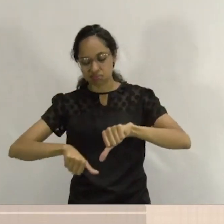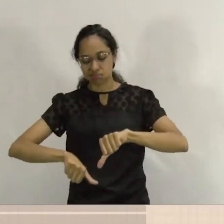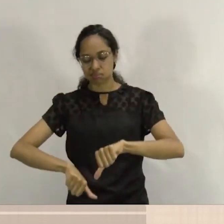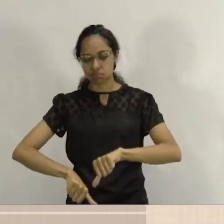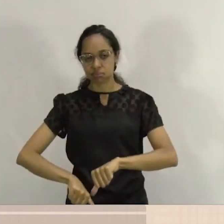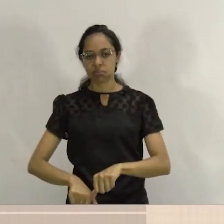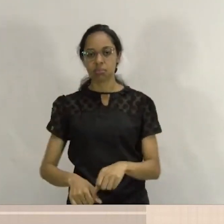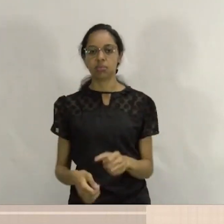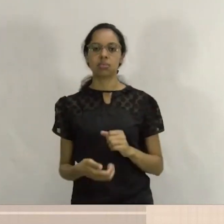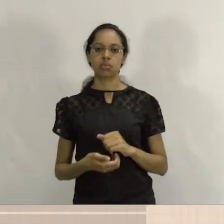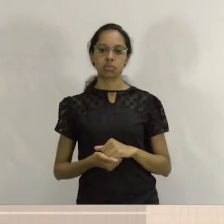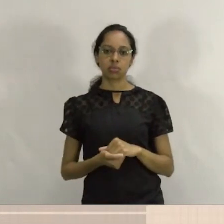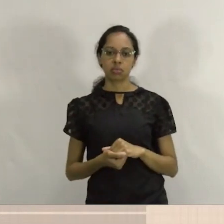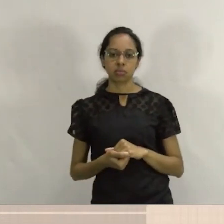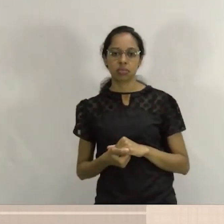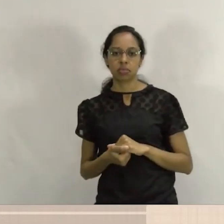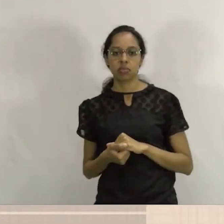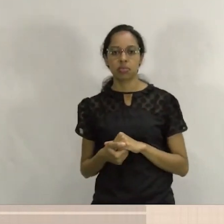Então,